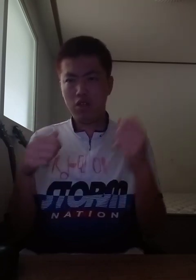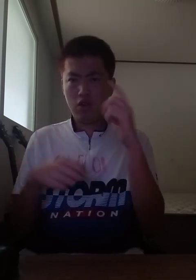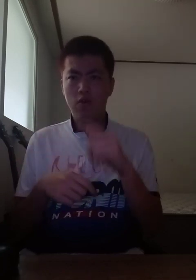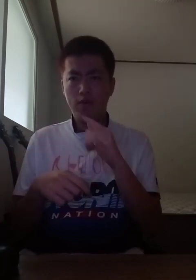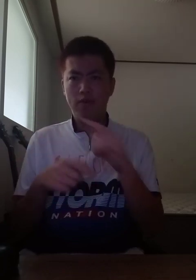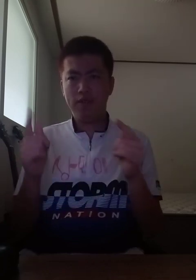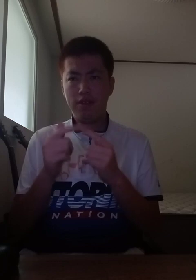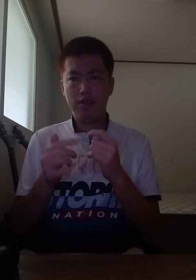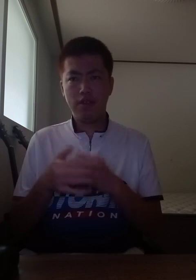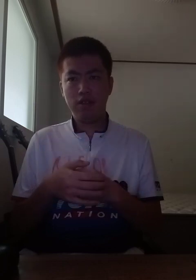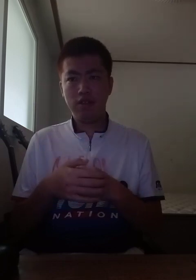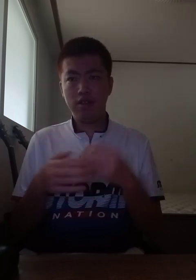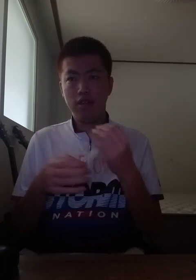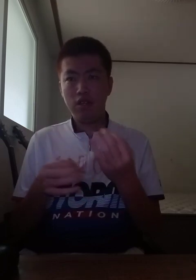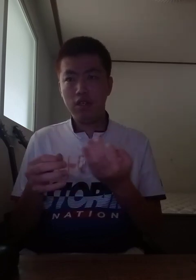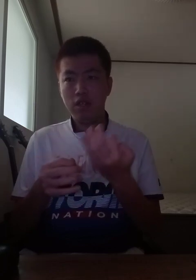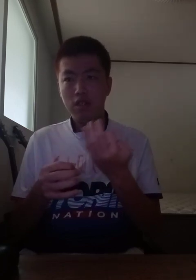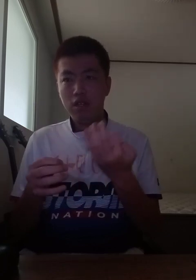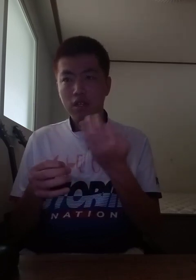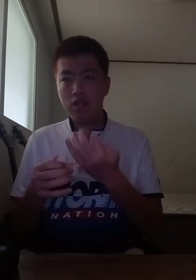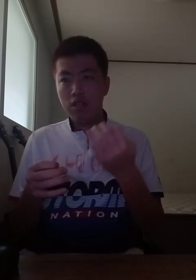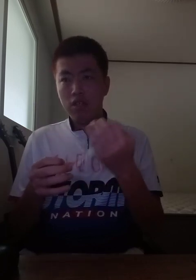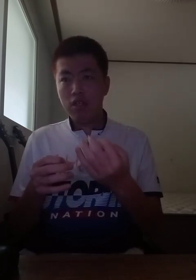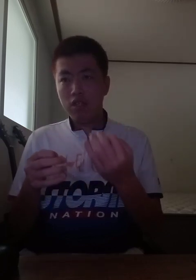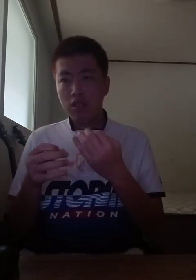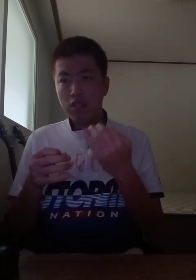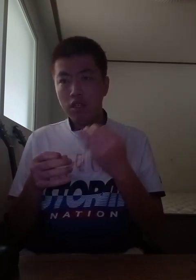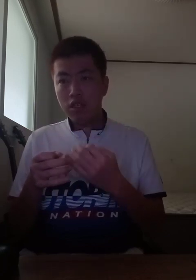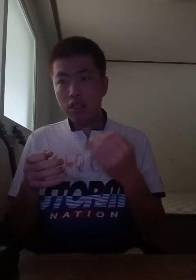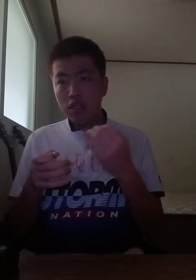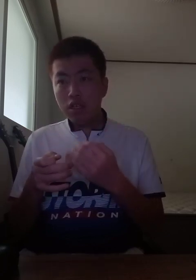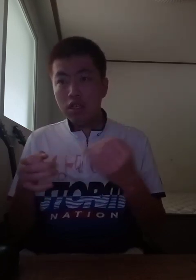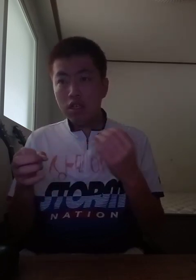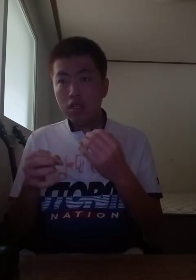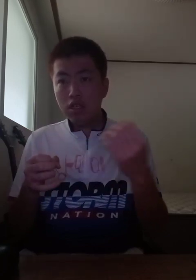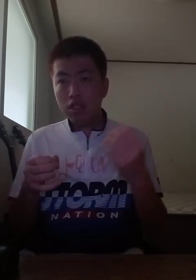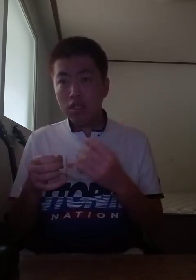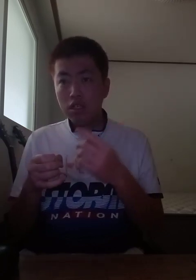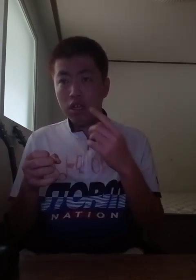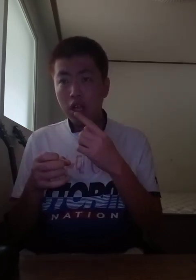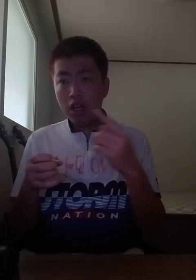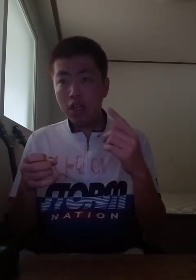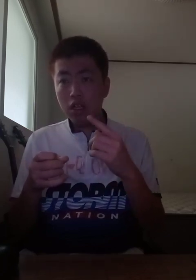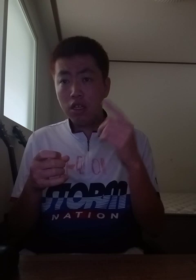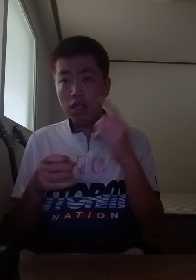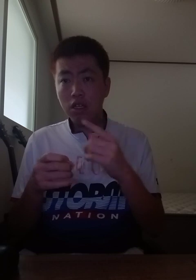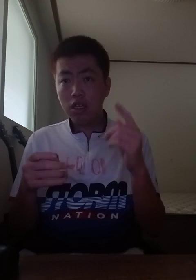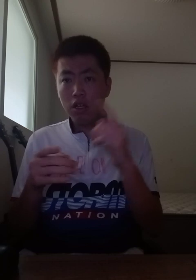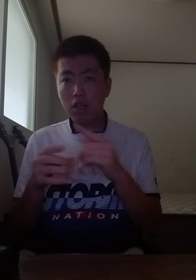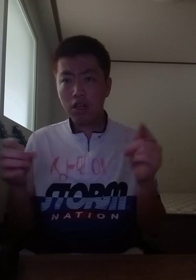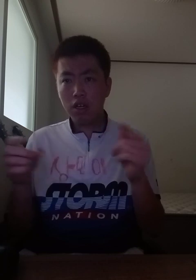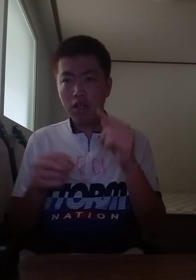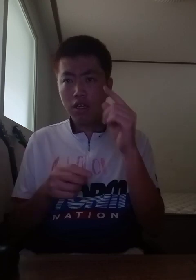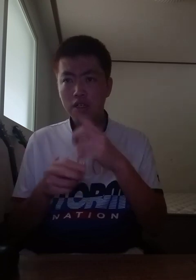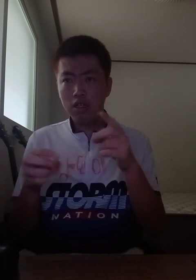정도도 됩니다. 그러다 보니까 황당한 장면이 간혹 나오는데 부산에서는 통학로를 둘러싼 마찰 때문에